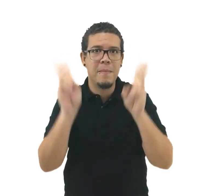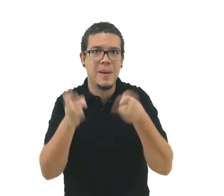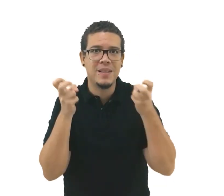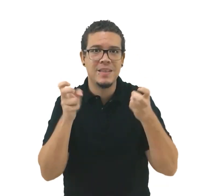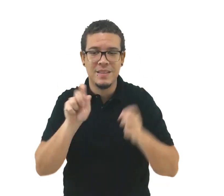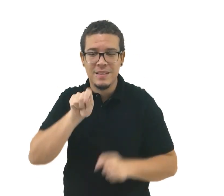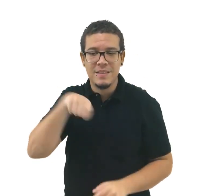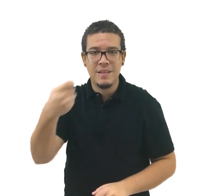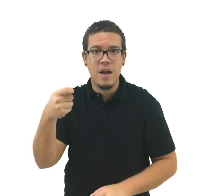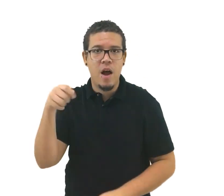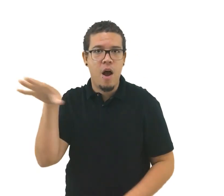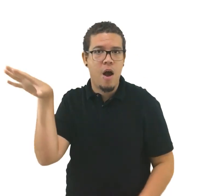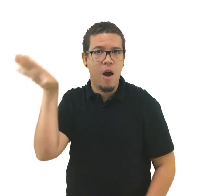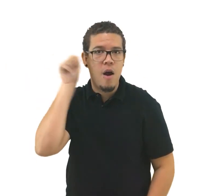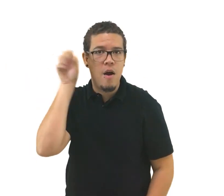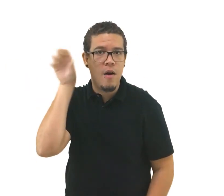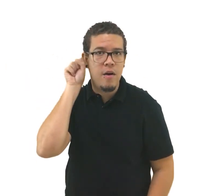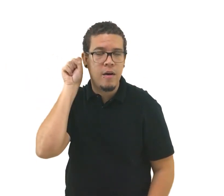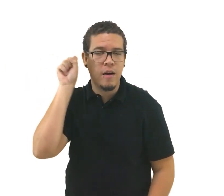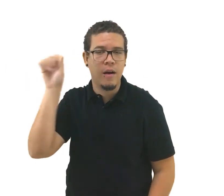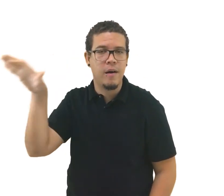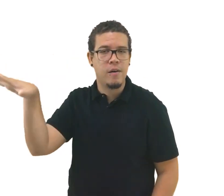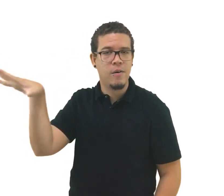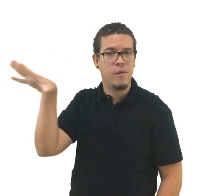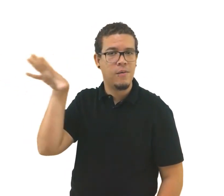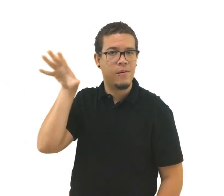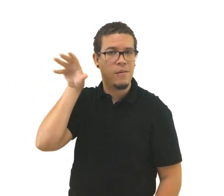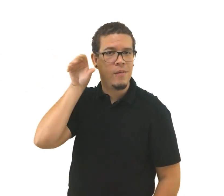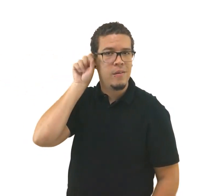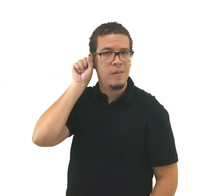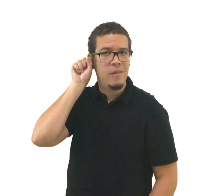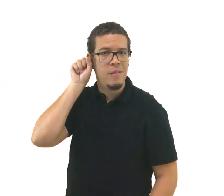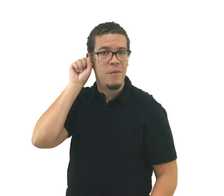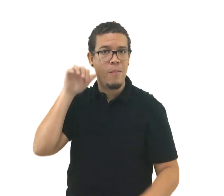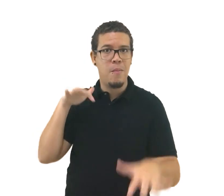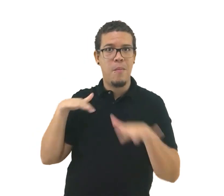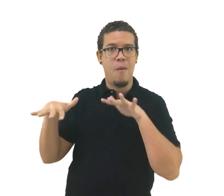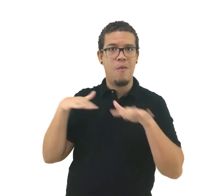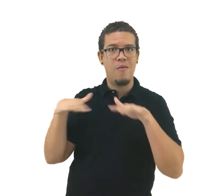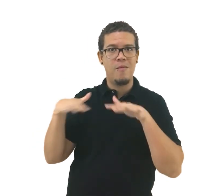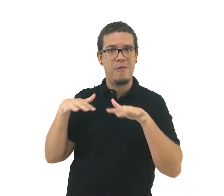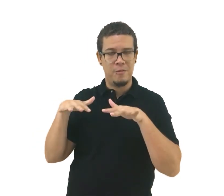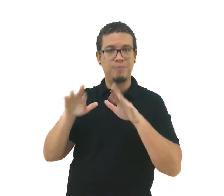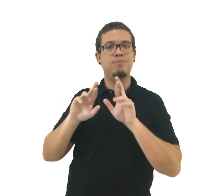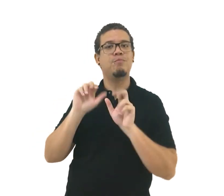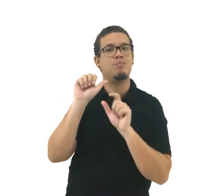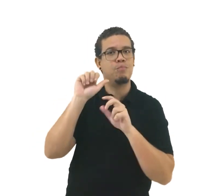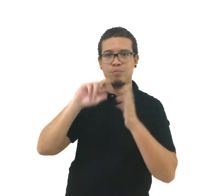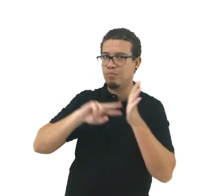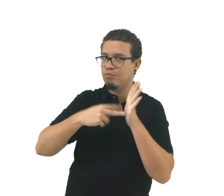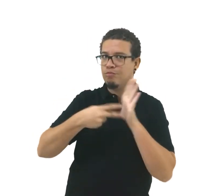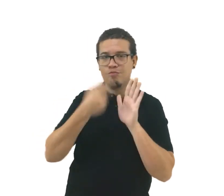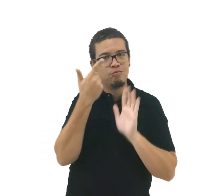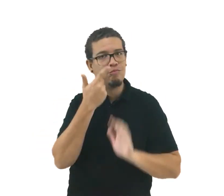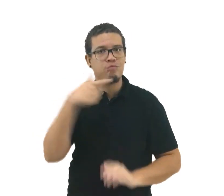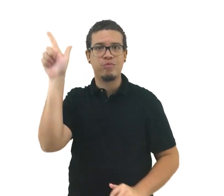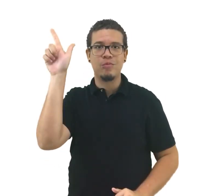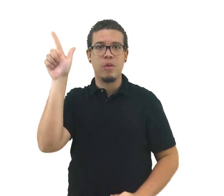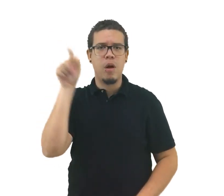Perceberam a sinalização para ouvinte e para ouvir? O movimento mudou,